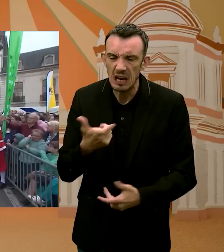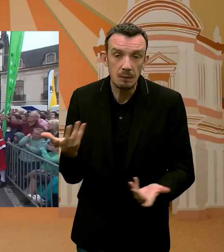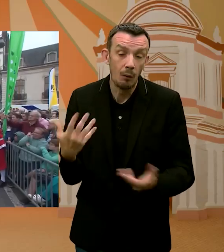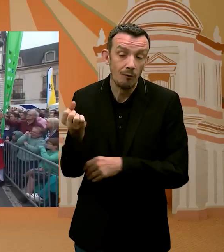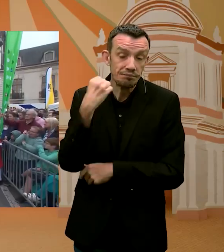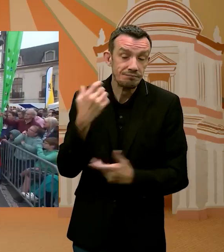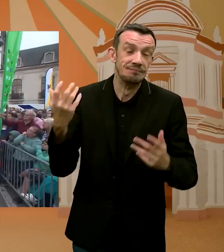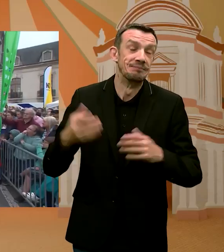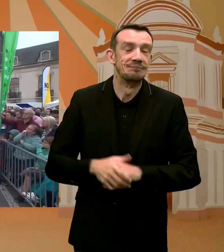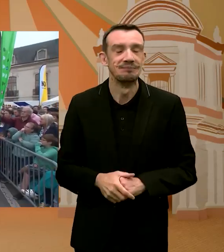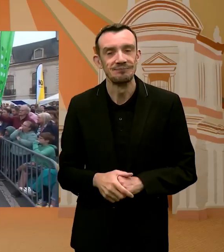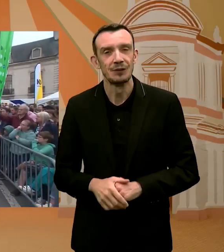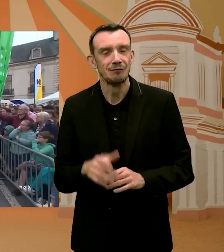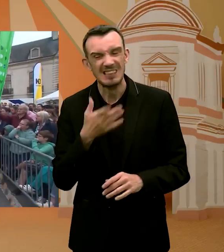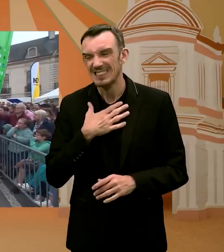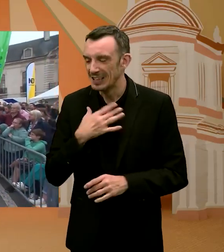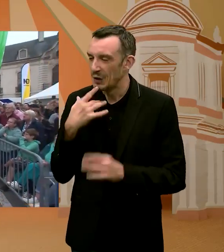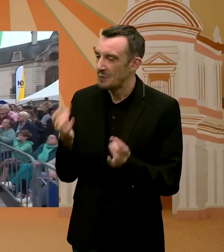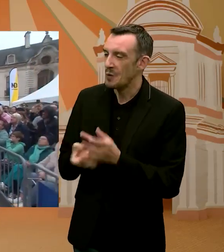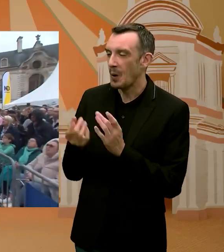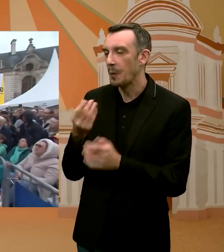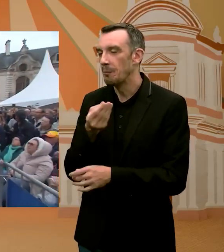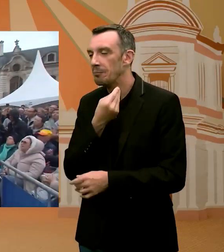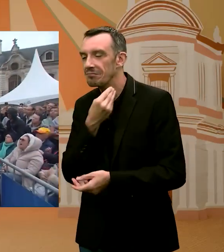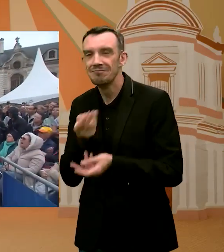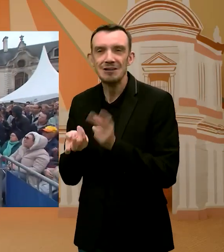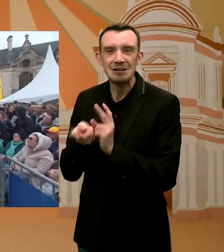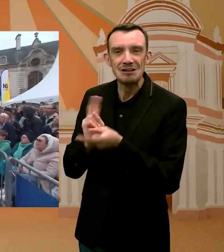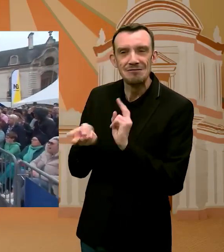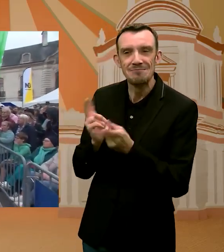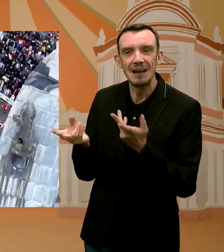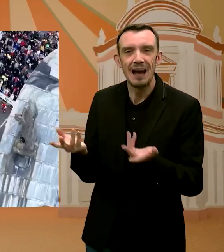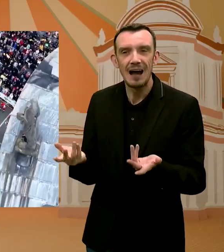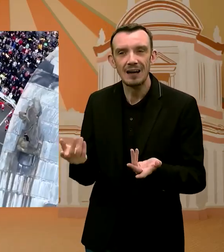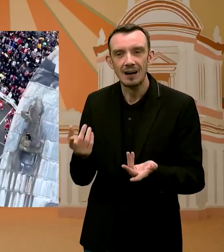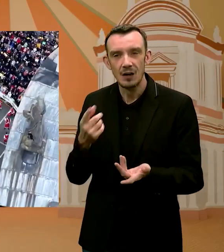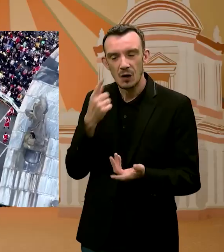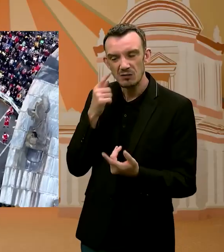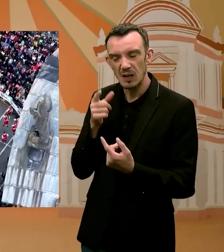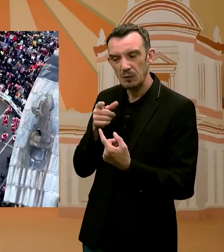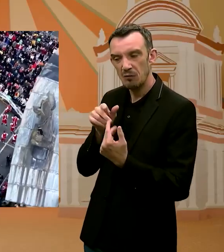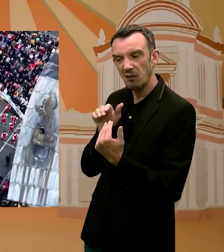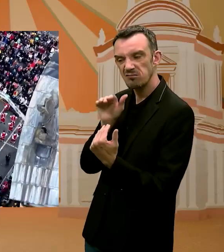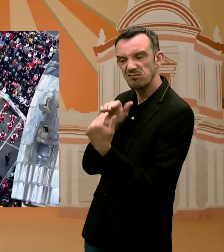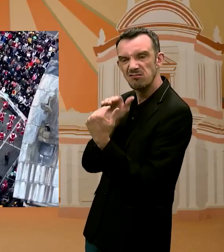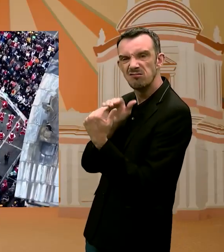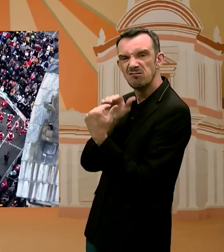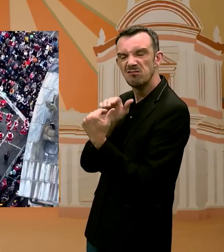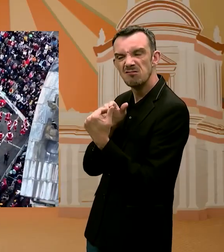de... Oui, c'est ça. On se jauge, on se teste. C'est l'occasion de voir aussi l'état de forme peut-être de son adversaire. Et puis même s'ils sont adversaires sur